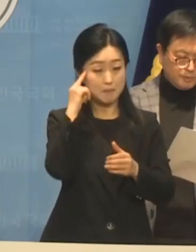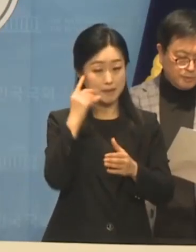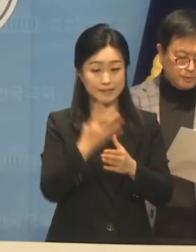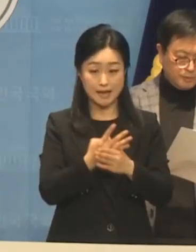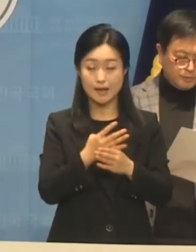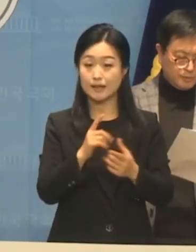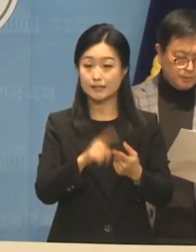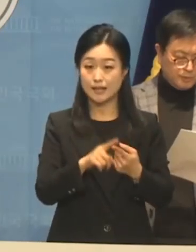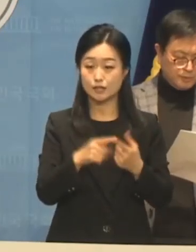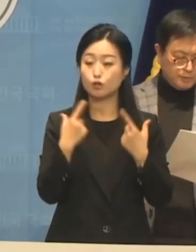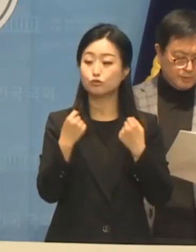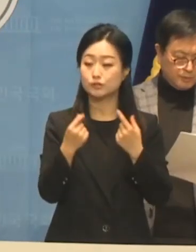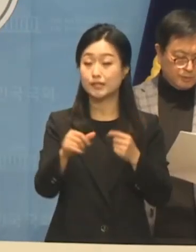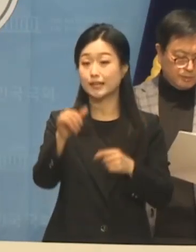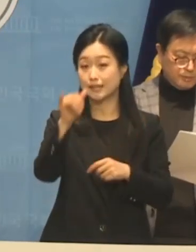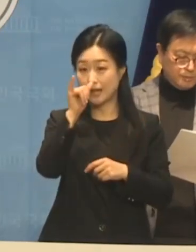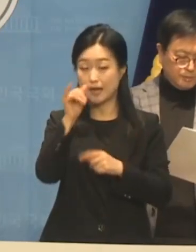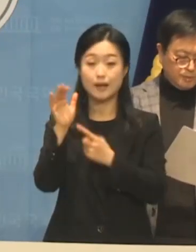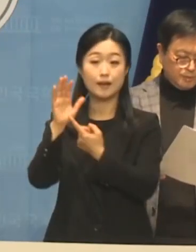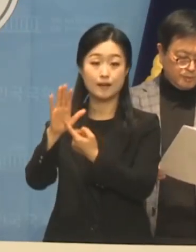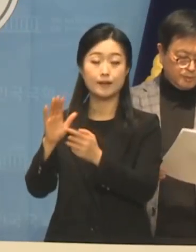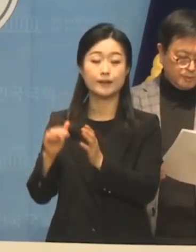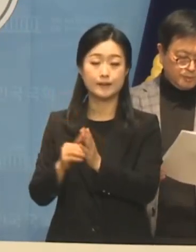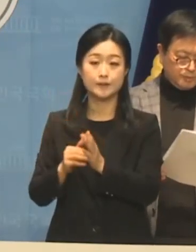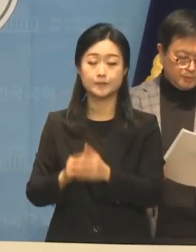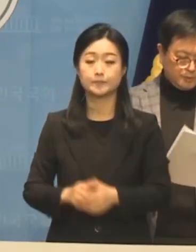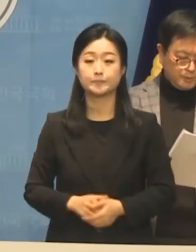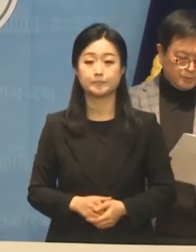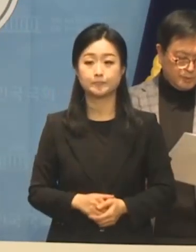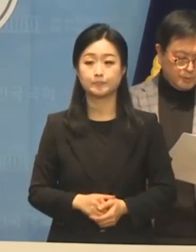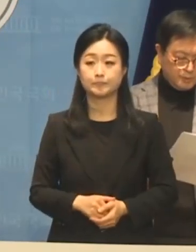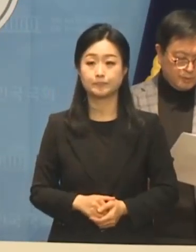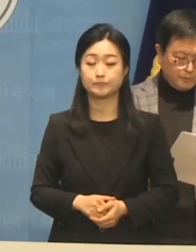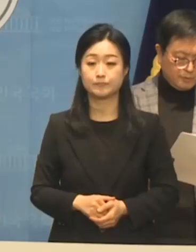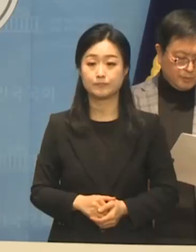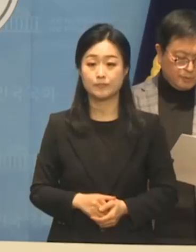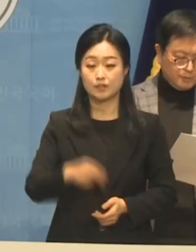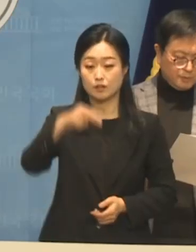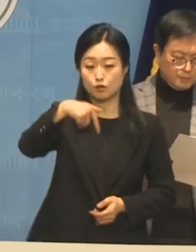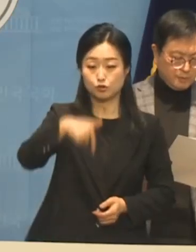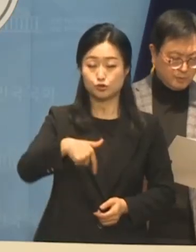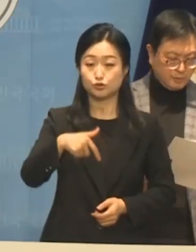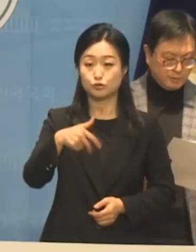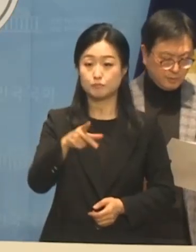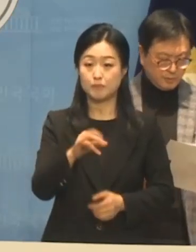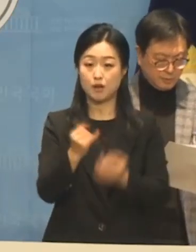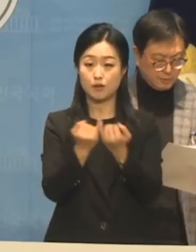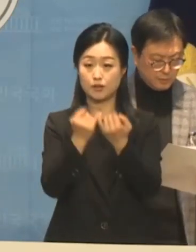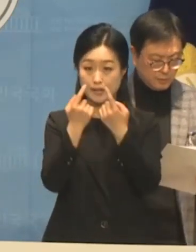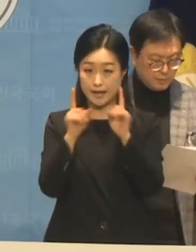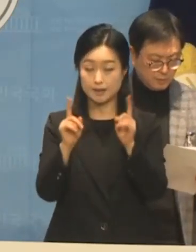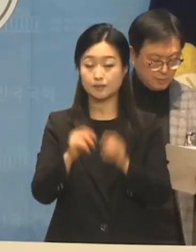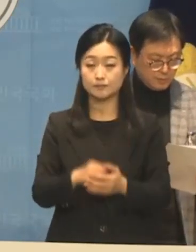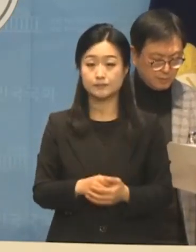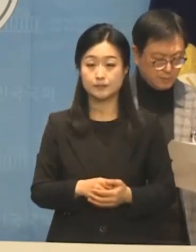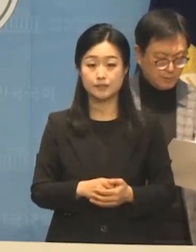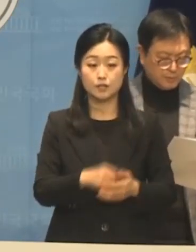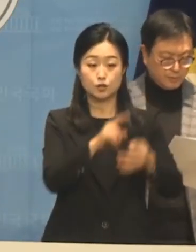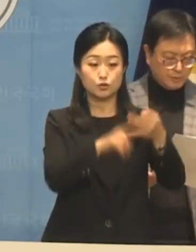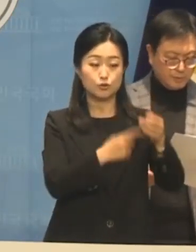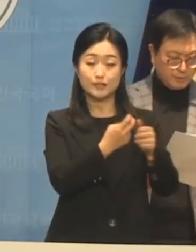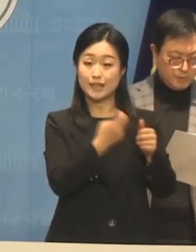박사학위는 유지된다라고 발표하였습니다. 숙대 또한 윤 대통령의 탄핵 심판에